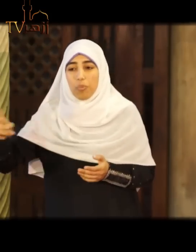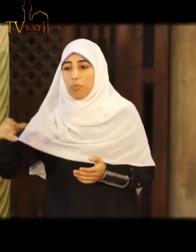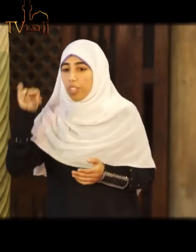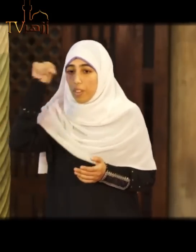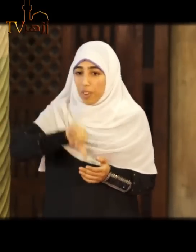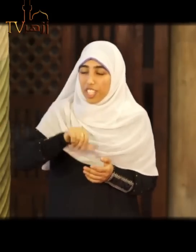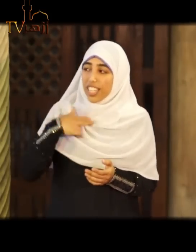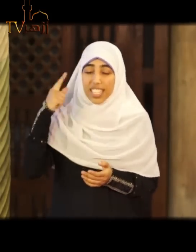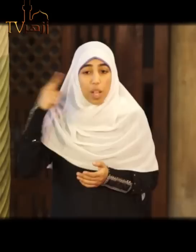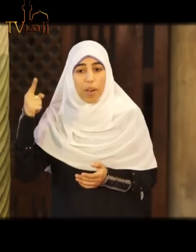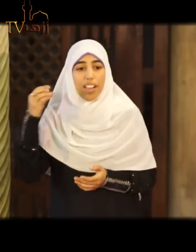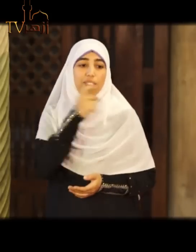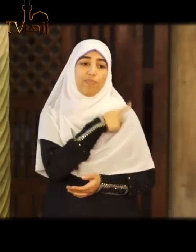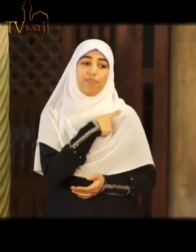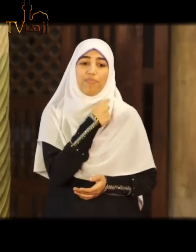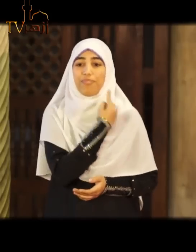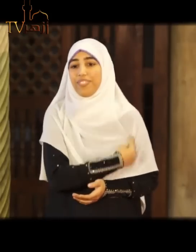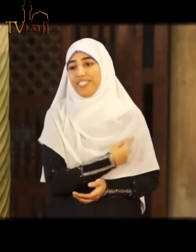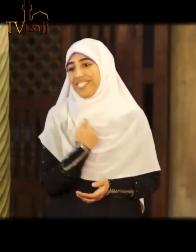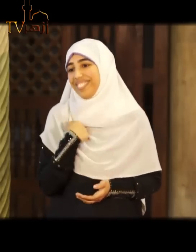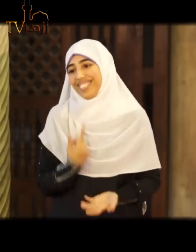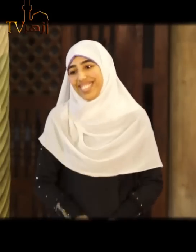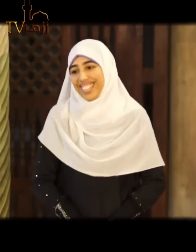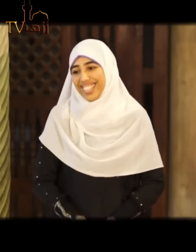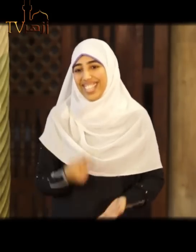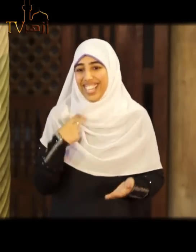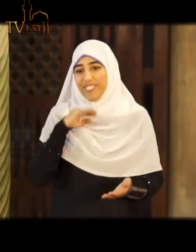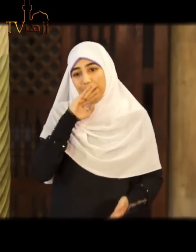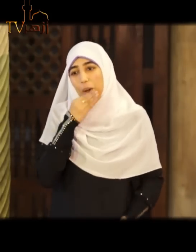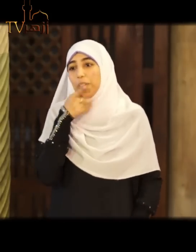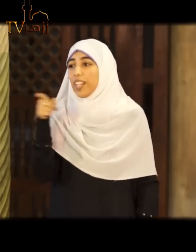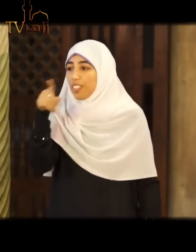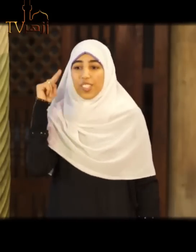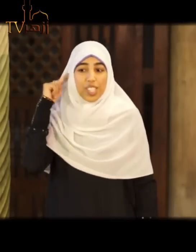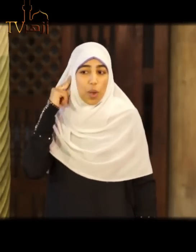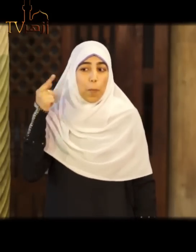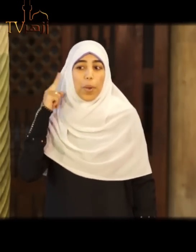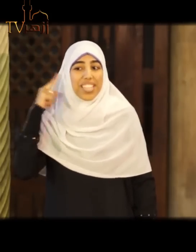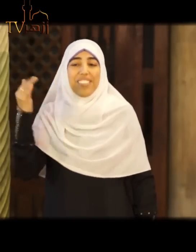فأنتوا لما كان عندكم هذا الشيء غير موجود فلا تحاسبون عليه.